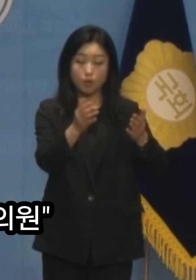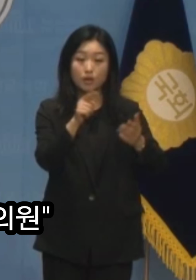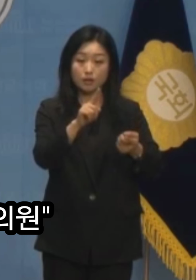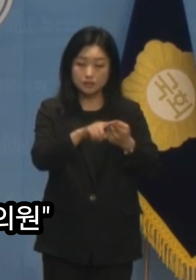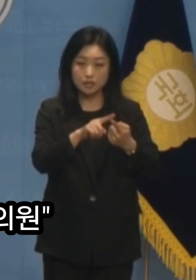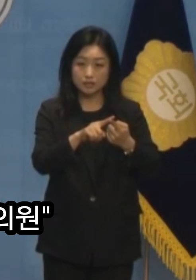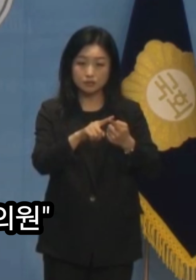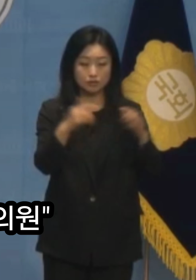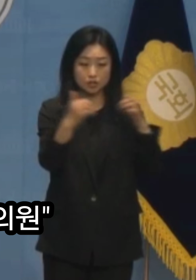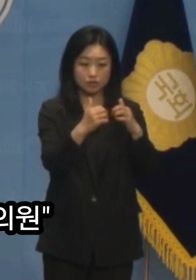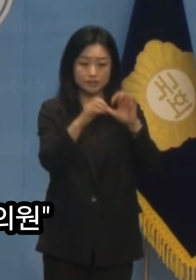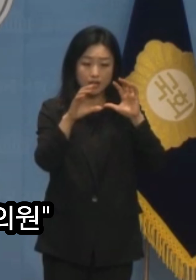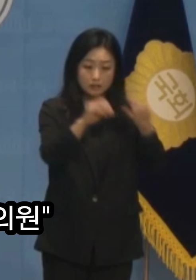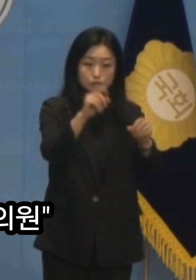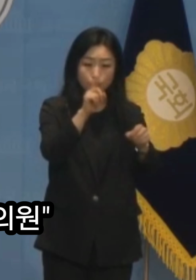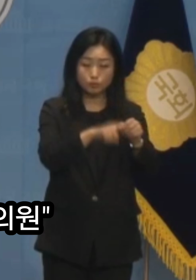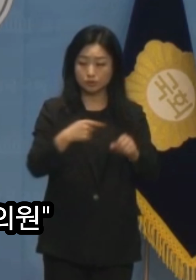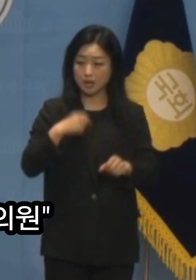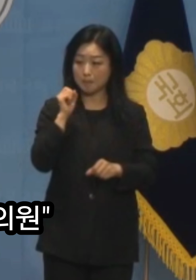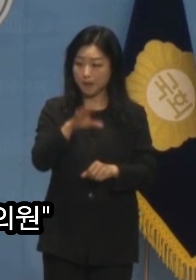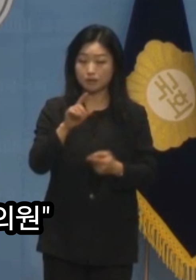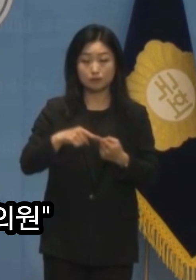것인데 무엇이 문제입니까